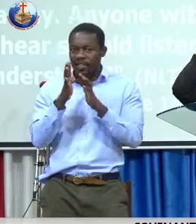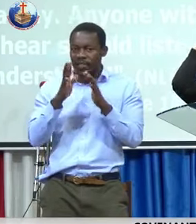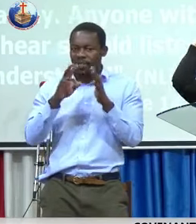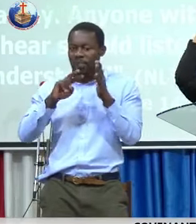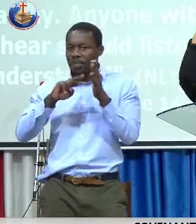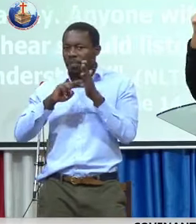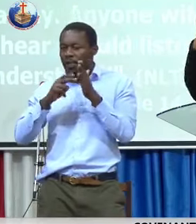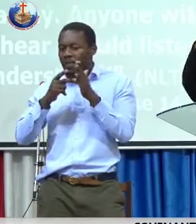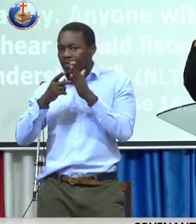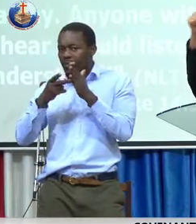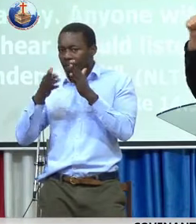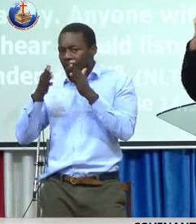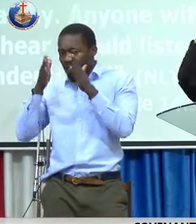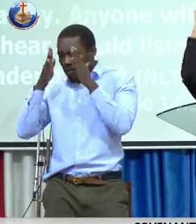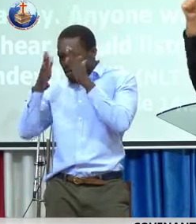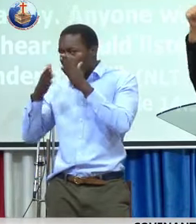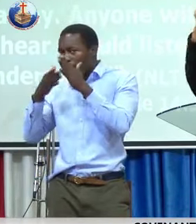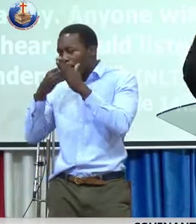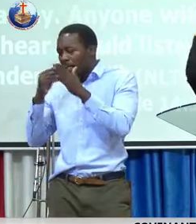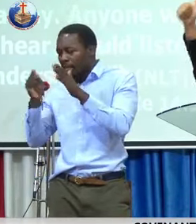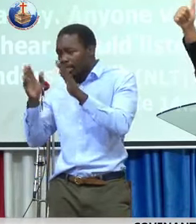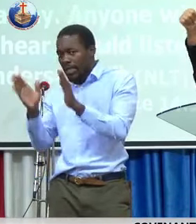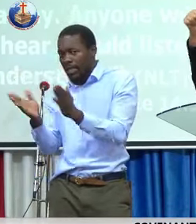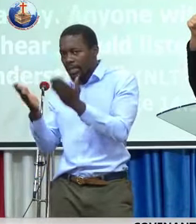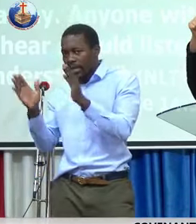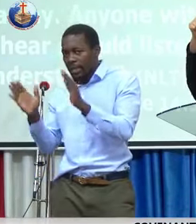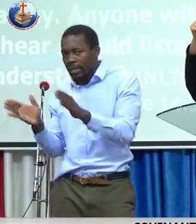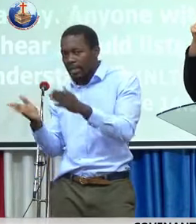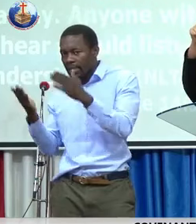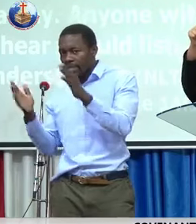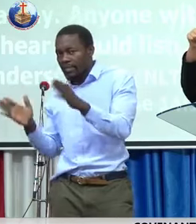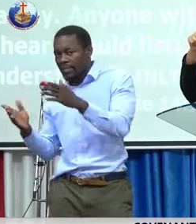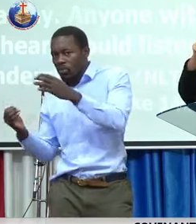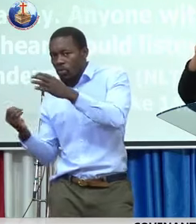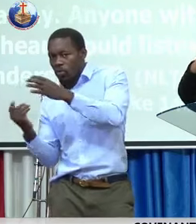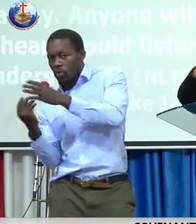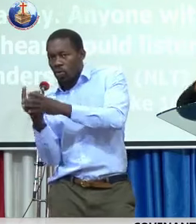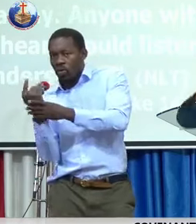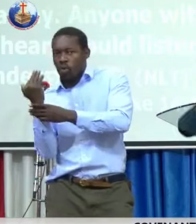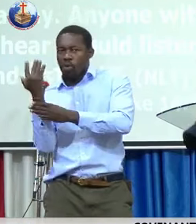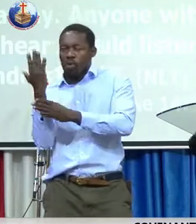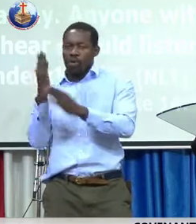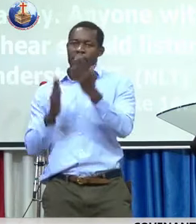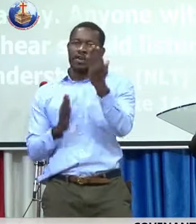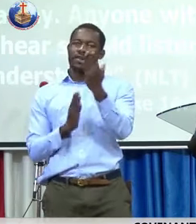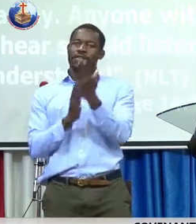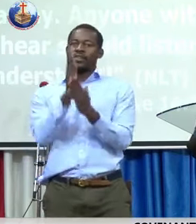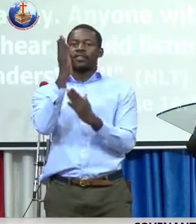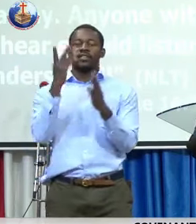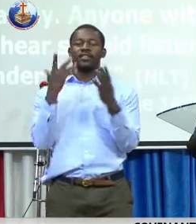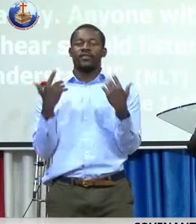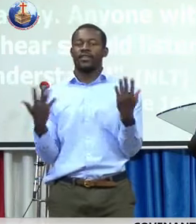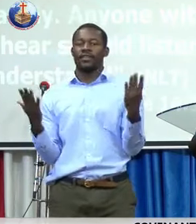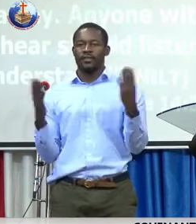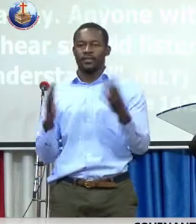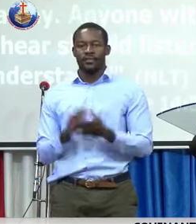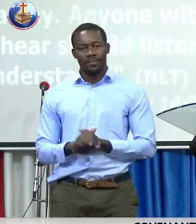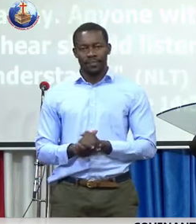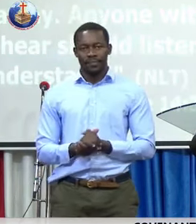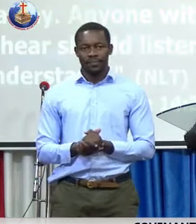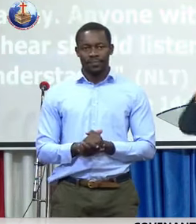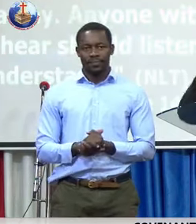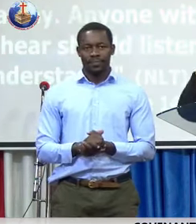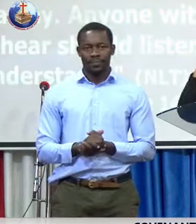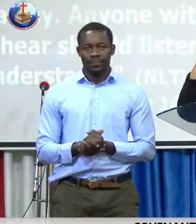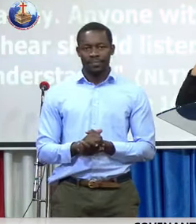are to encourage the growth of righteous things. Ile anamaanisha ya kwamba tunafaa kuhimiza kukuzwa kwa vitu